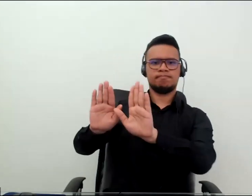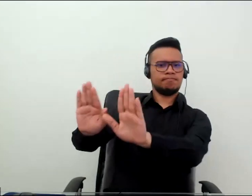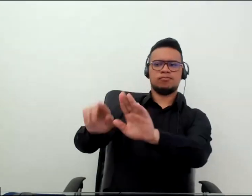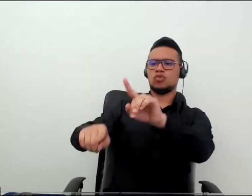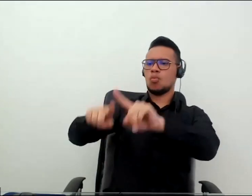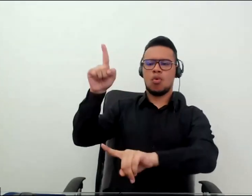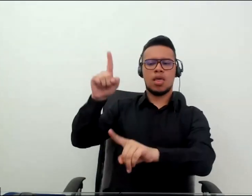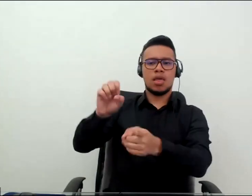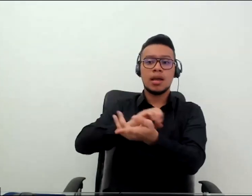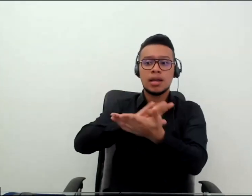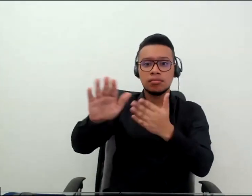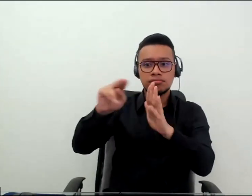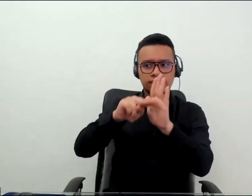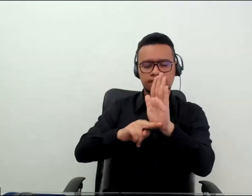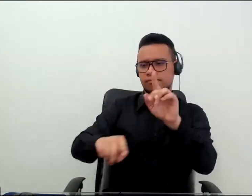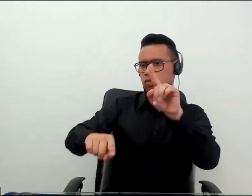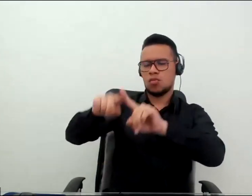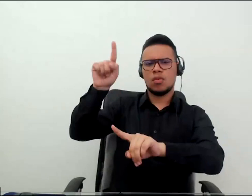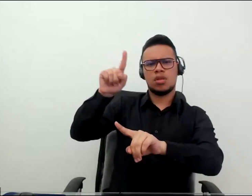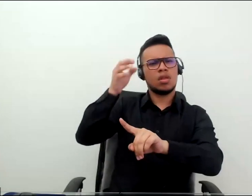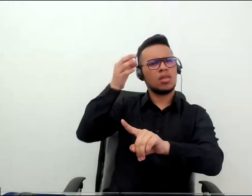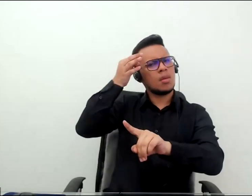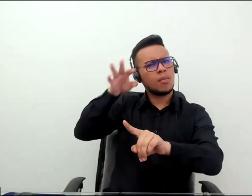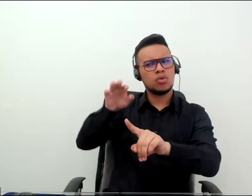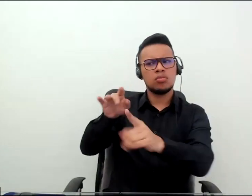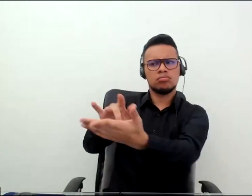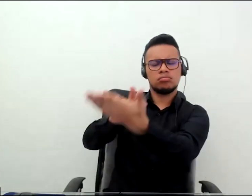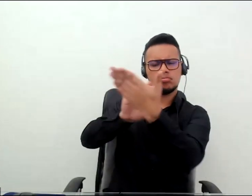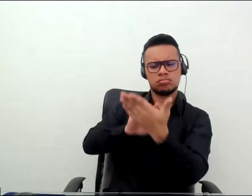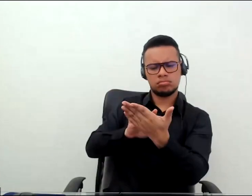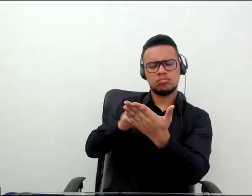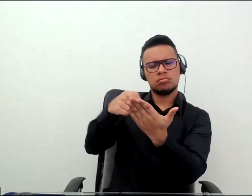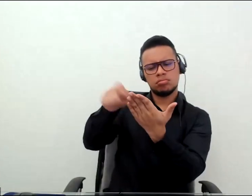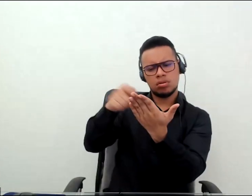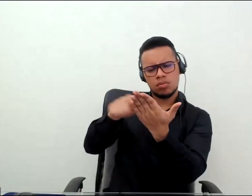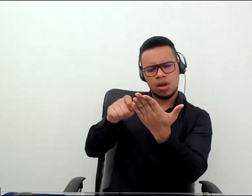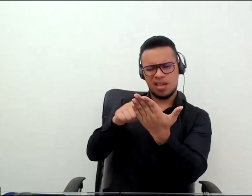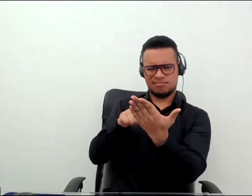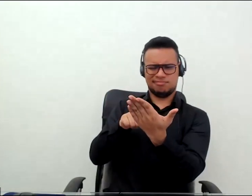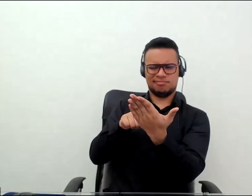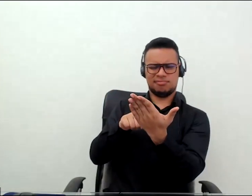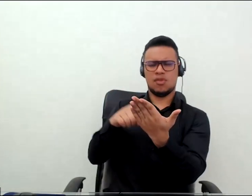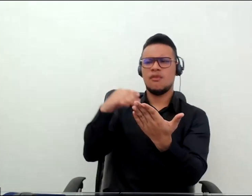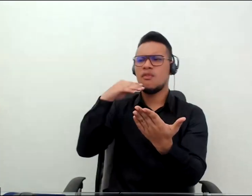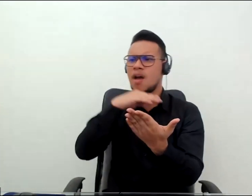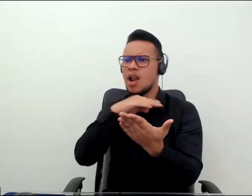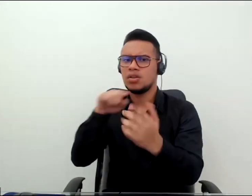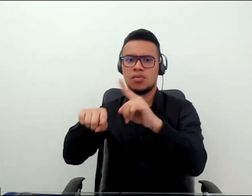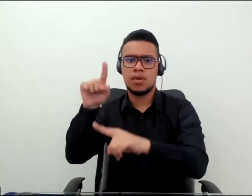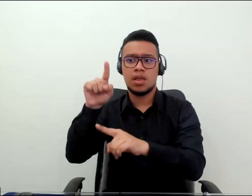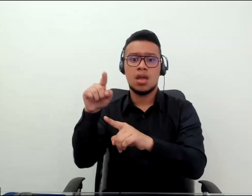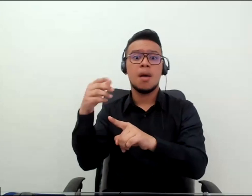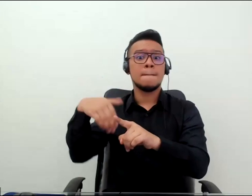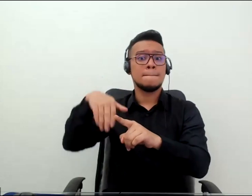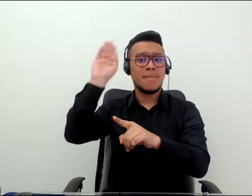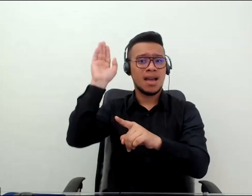en el momento de demostrar requisitos nos viene ocurriendo personas que por ejemplo presentan información del sisbén que no corresponde